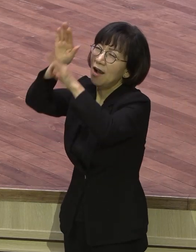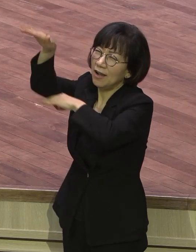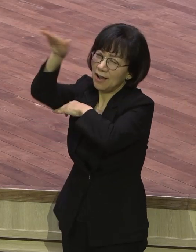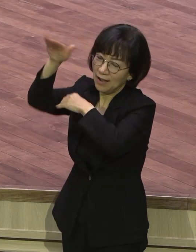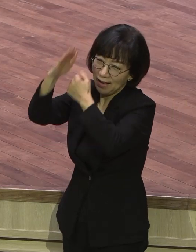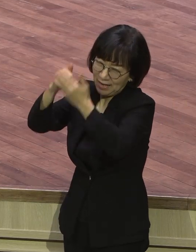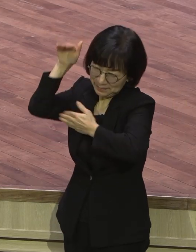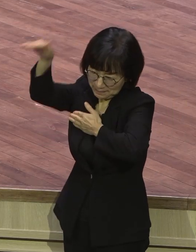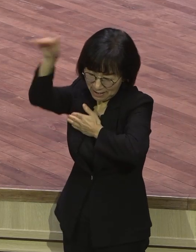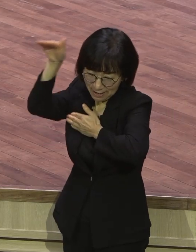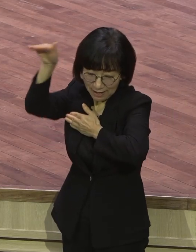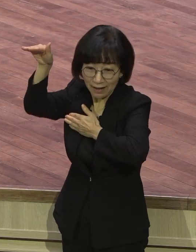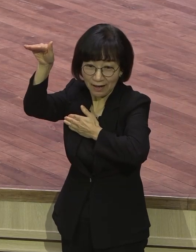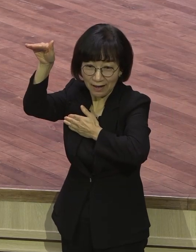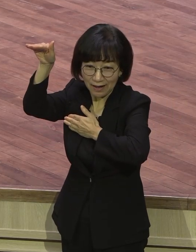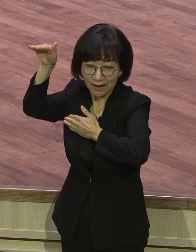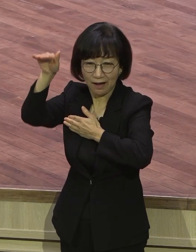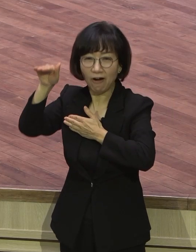우리에게